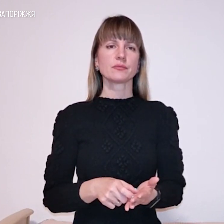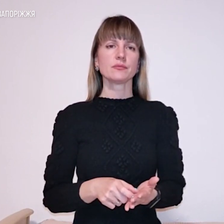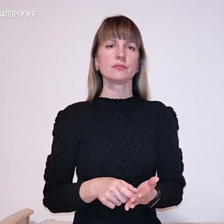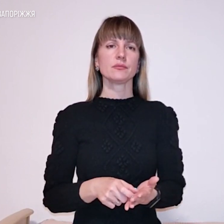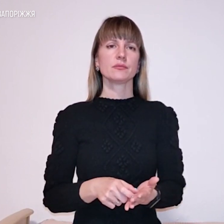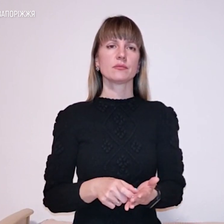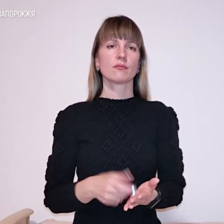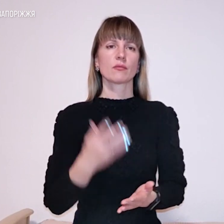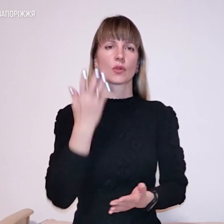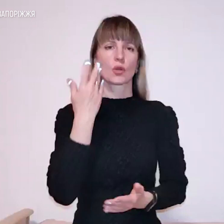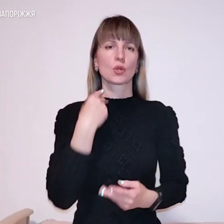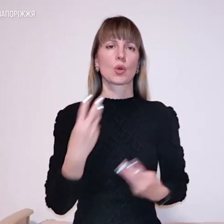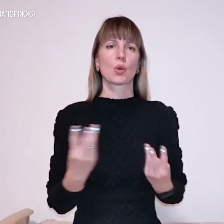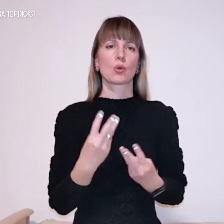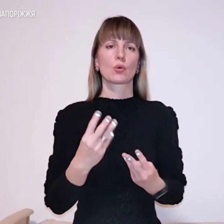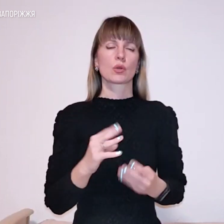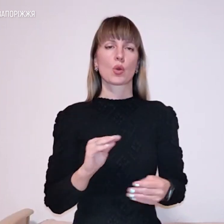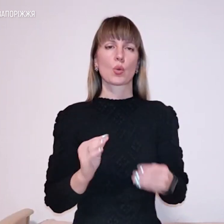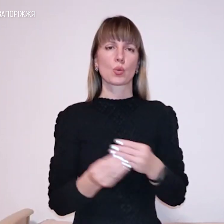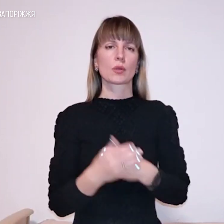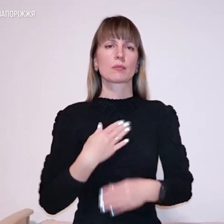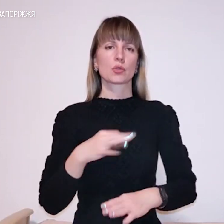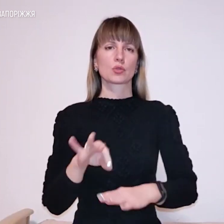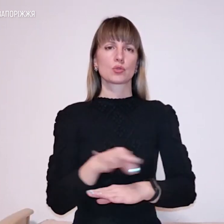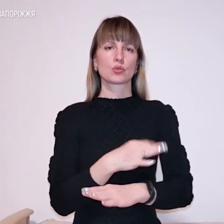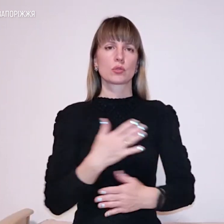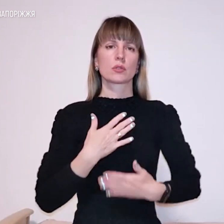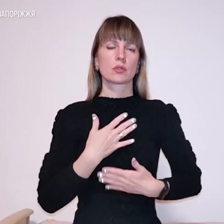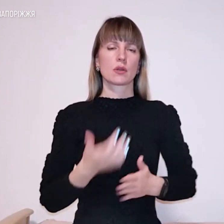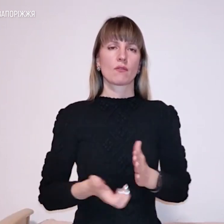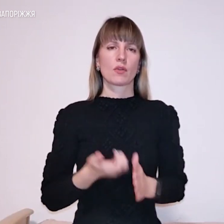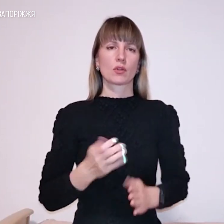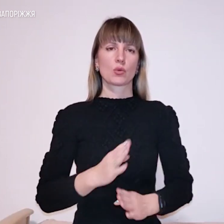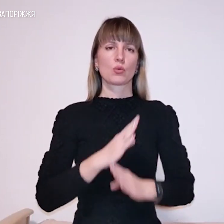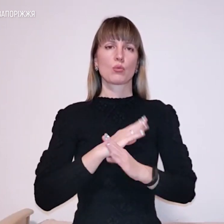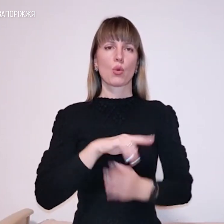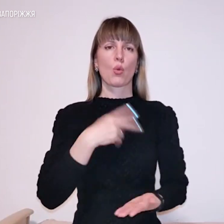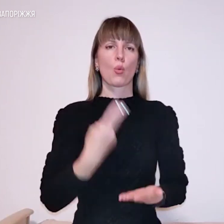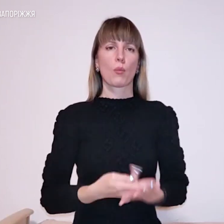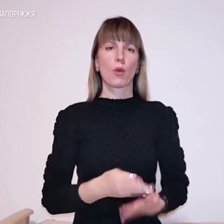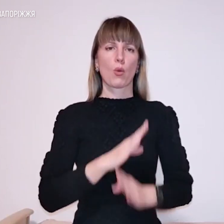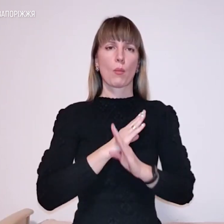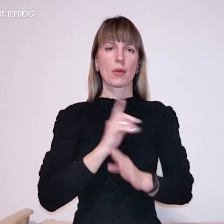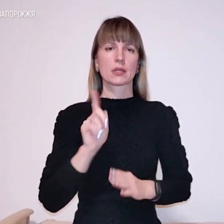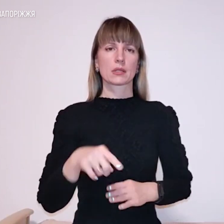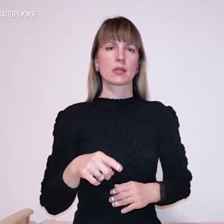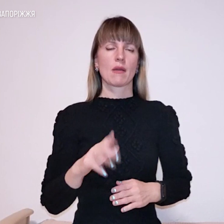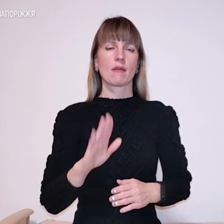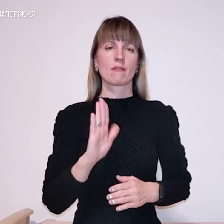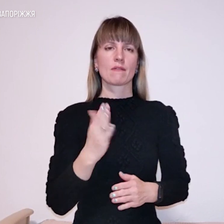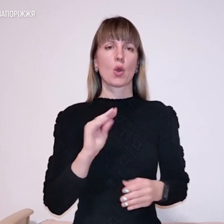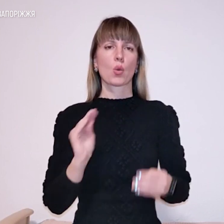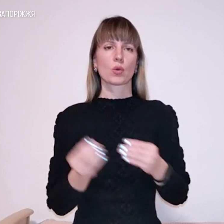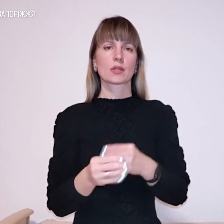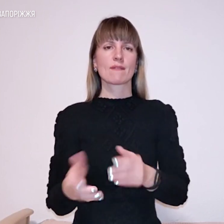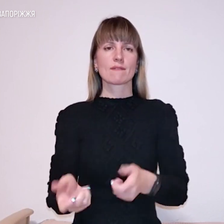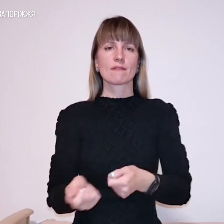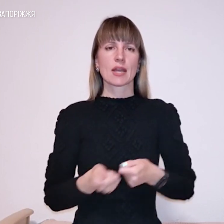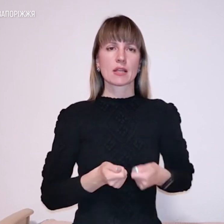3 квартири. Коли горіло укриття, мій чоловік задихнувся. Впав і помер там, просто в укритті. Витягти його ми не